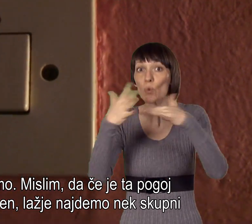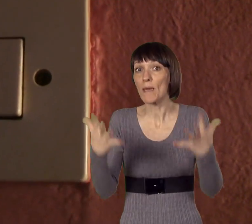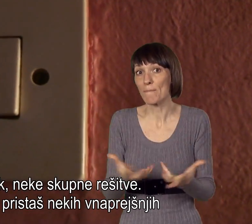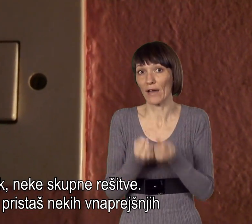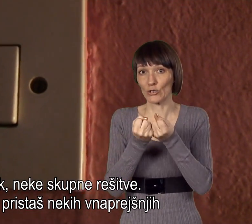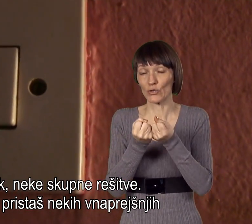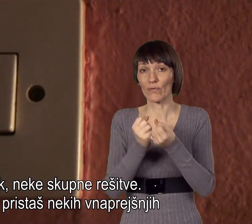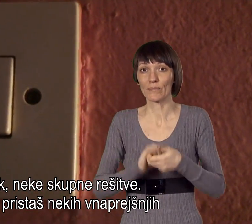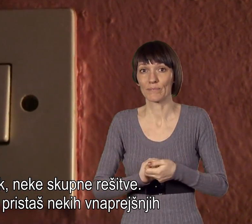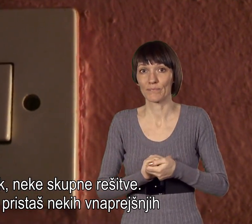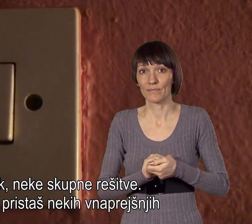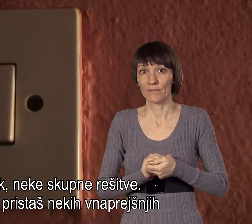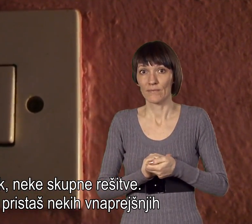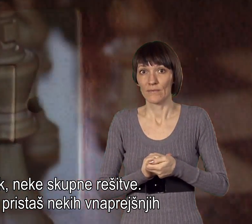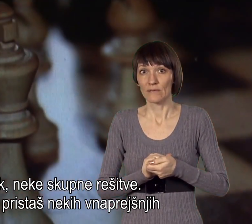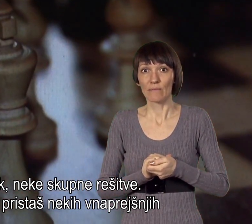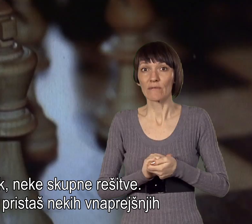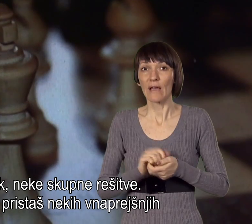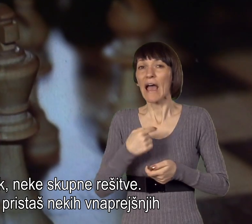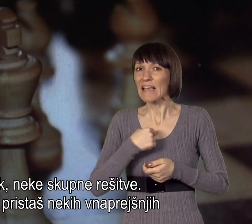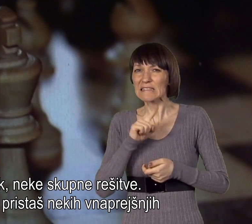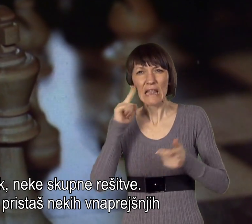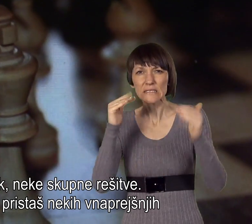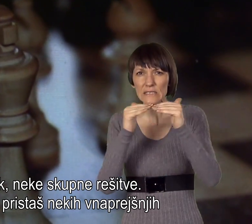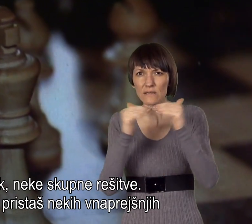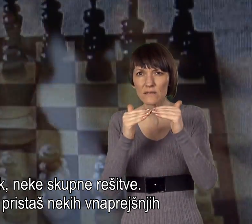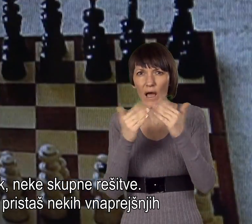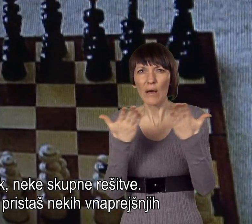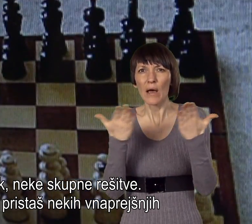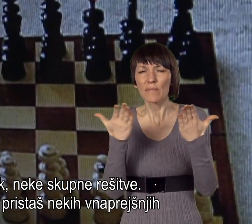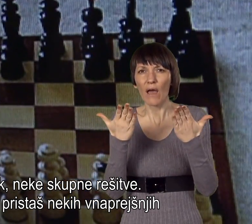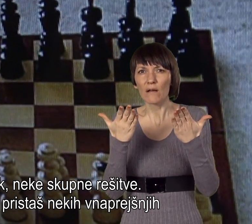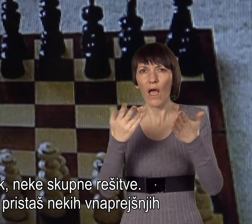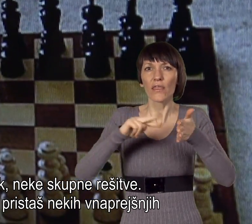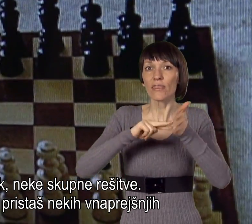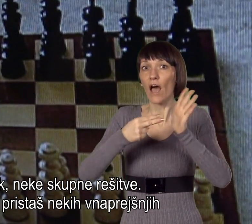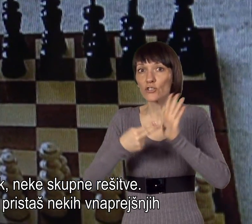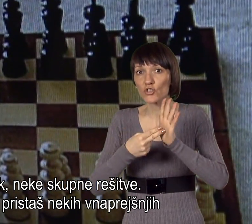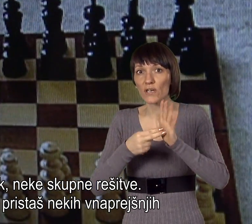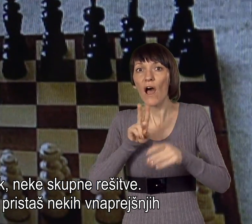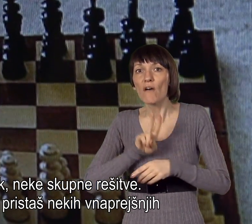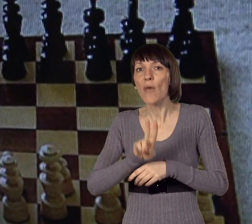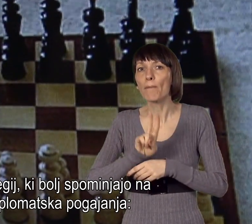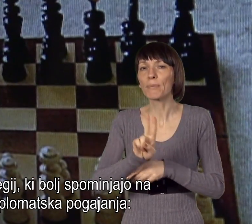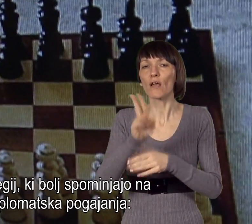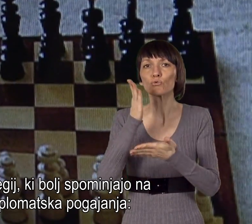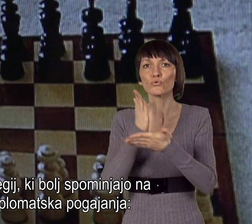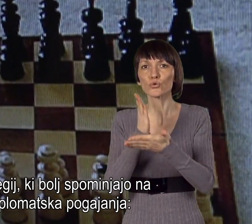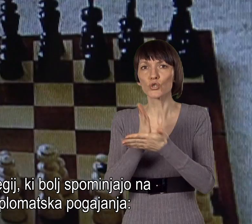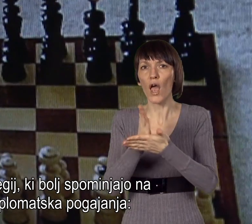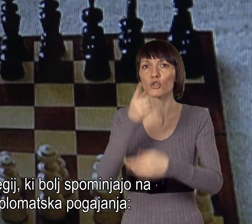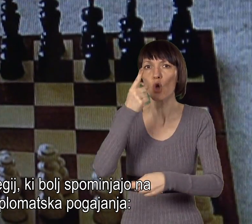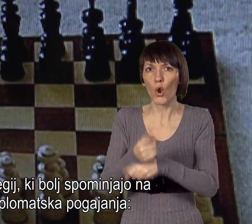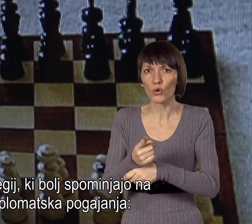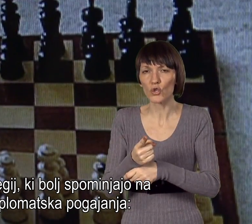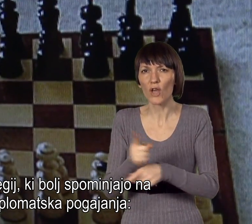lažje najdemo nek skupni jezik in neke skupne rešitve. Pravi, nisem pristaš nekih